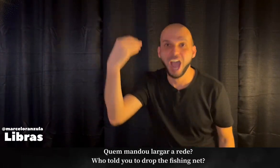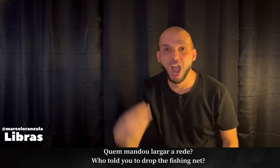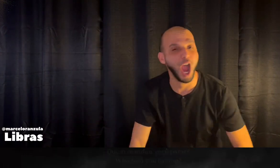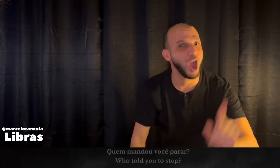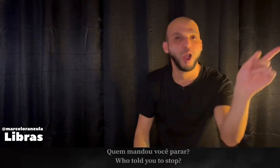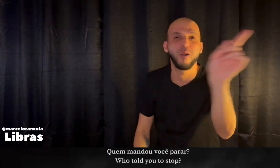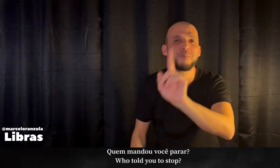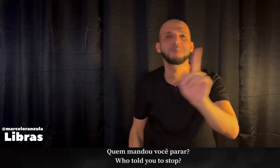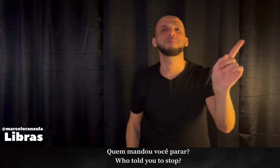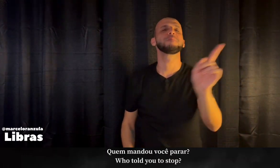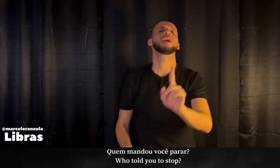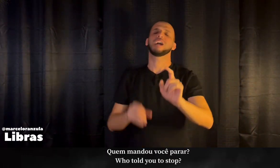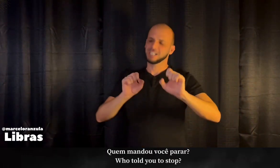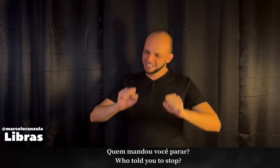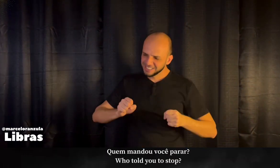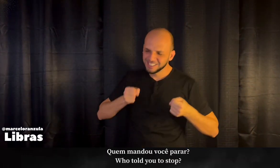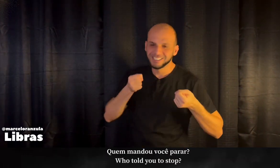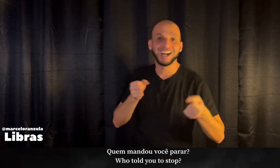Quem mandou você parar